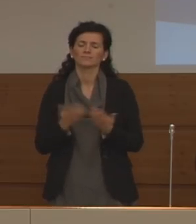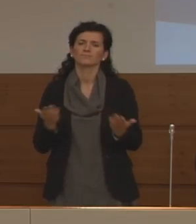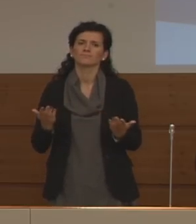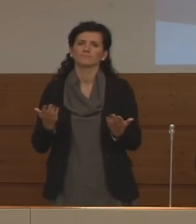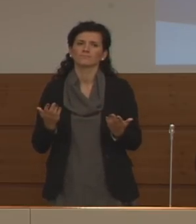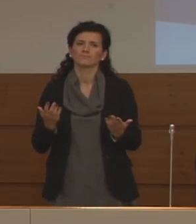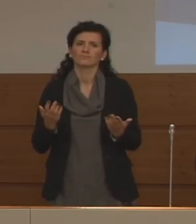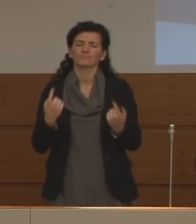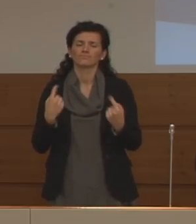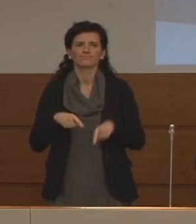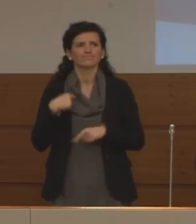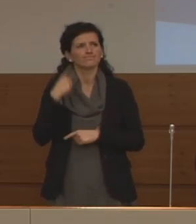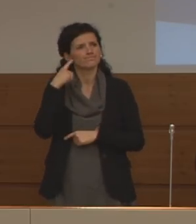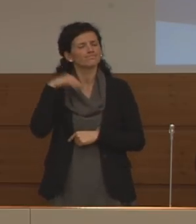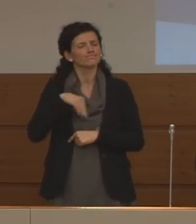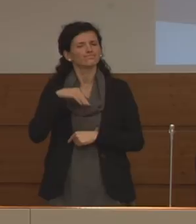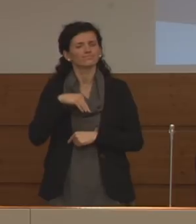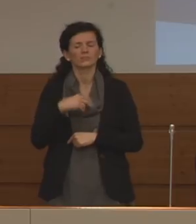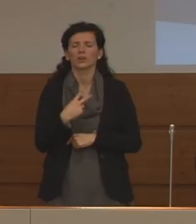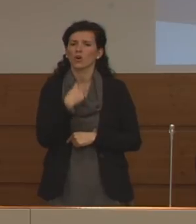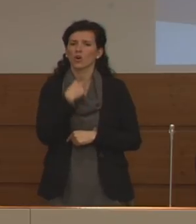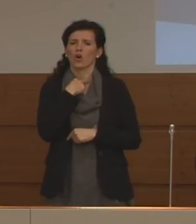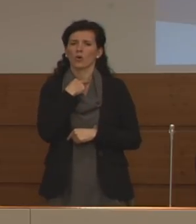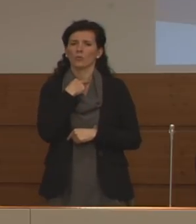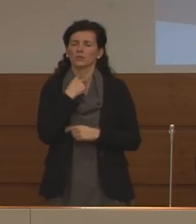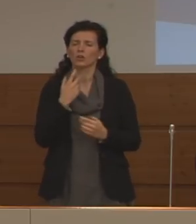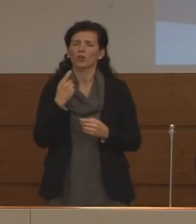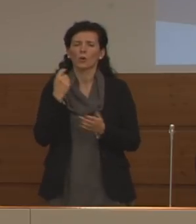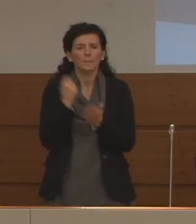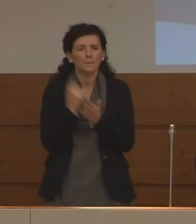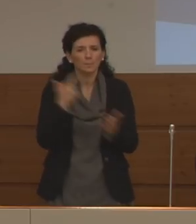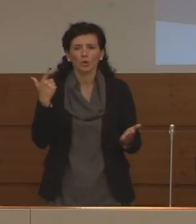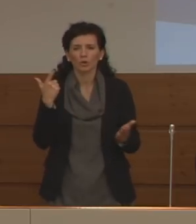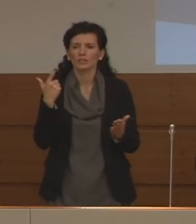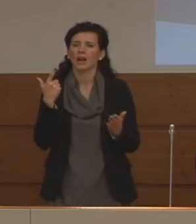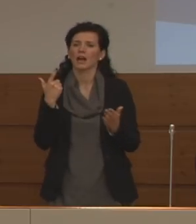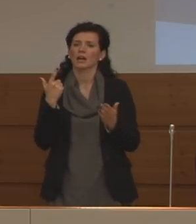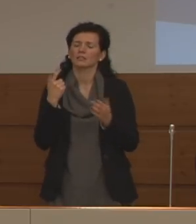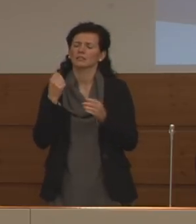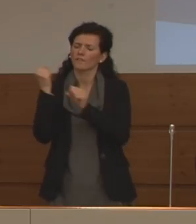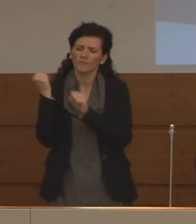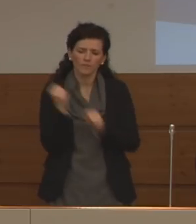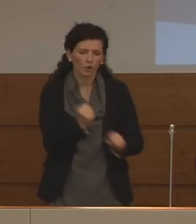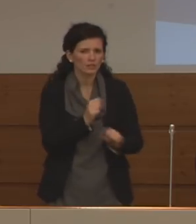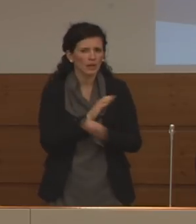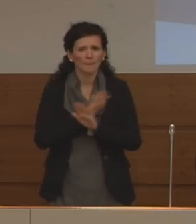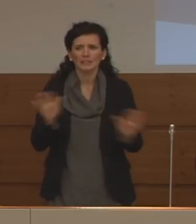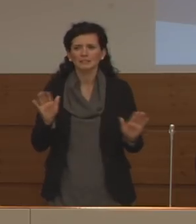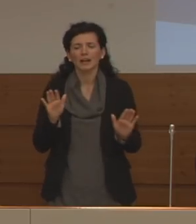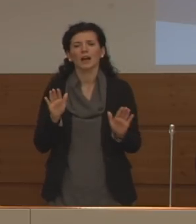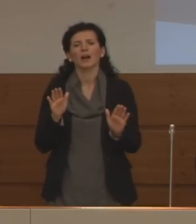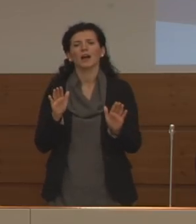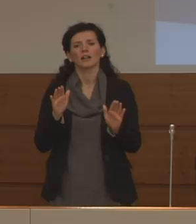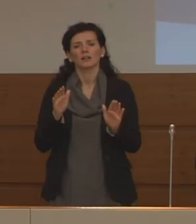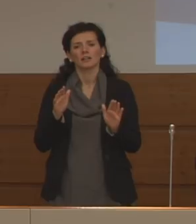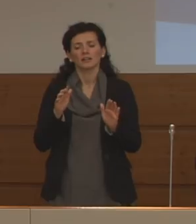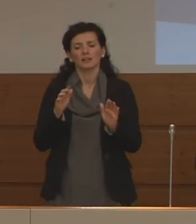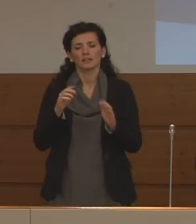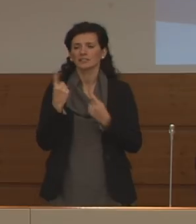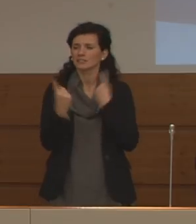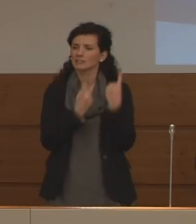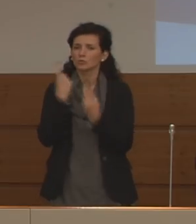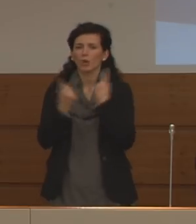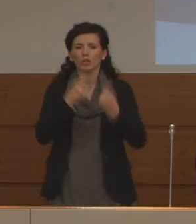come fondamentale quanto più possibile nell'ambito dei contesti